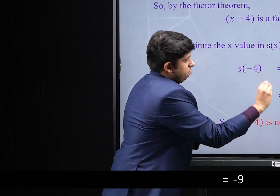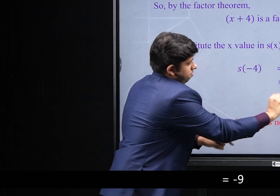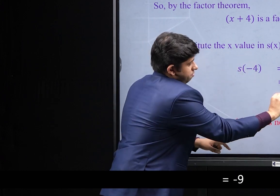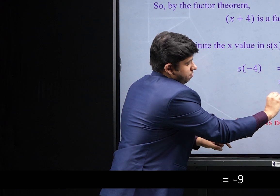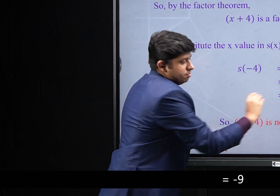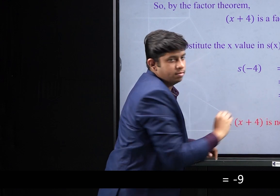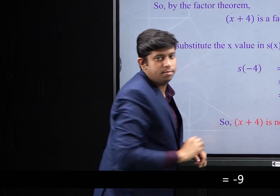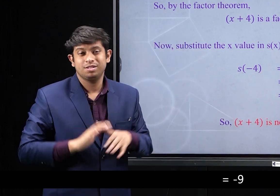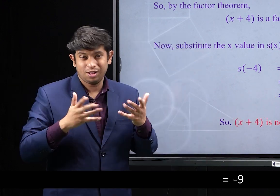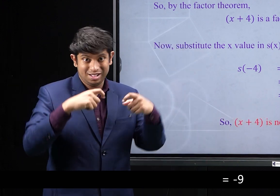-9.